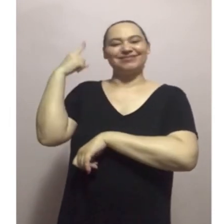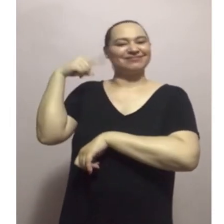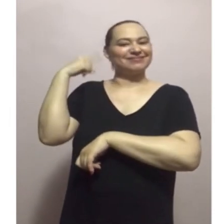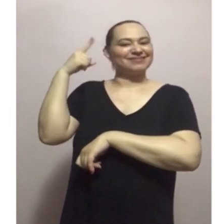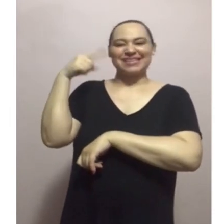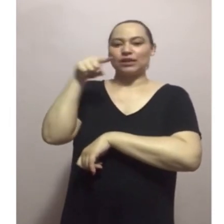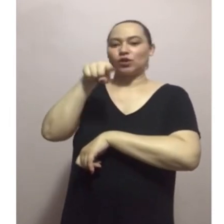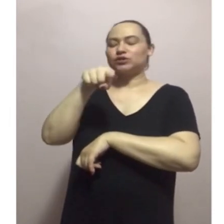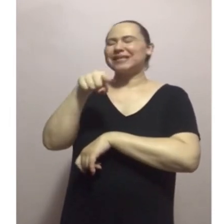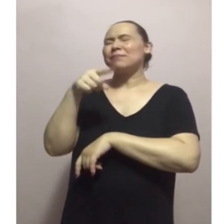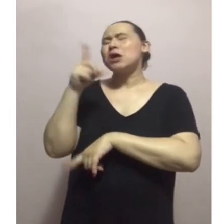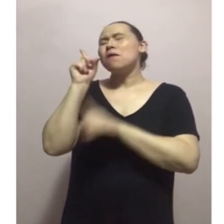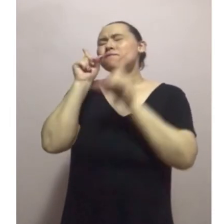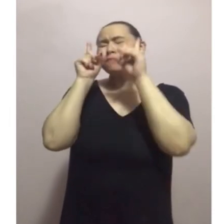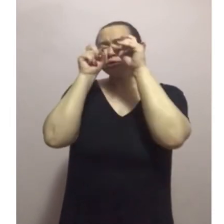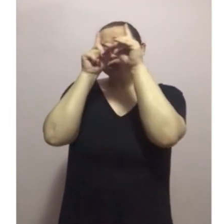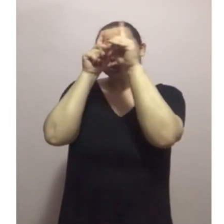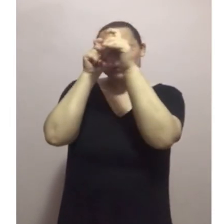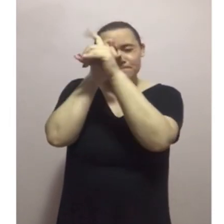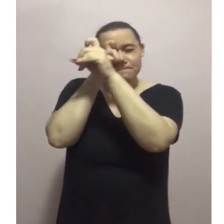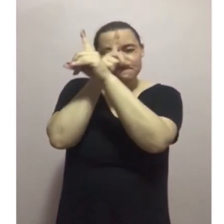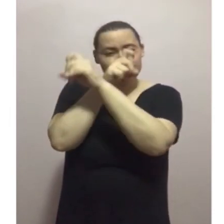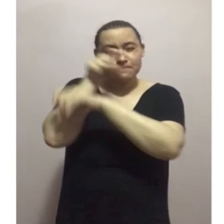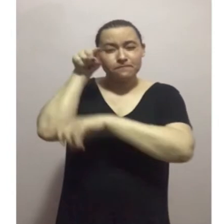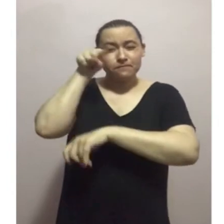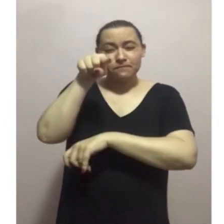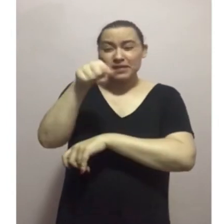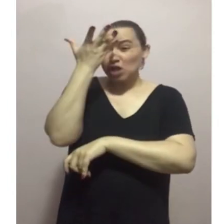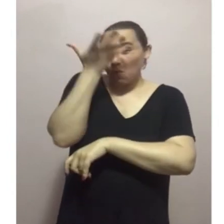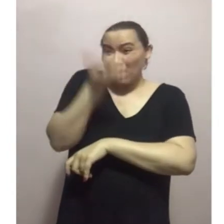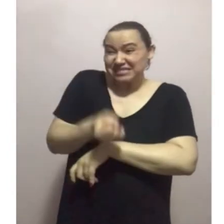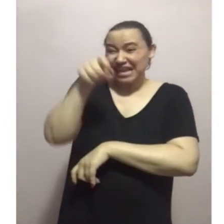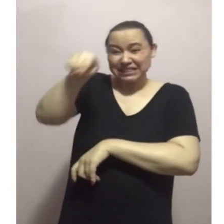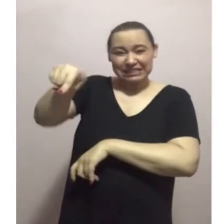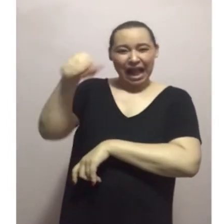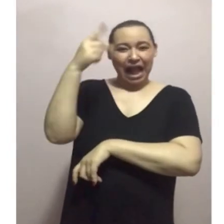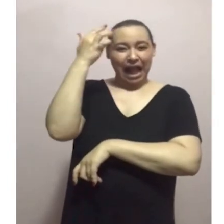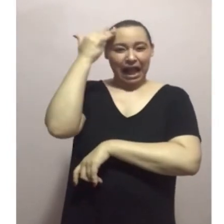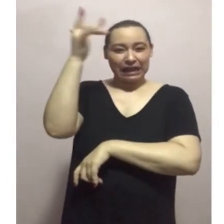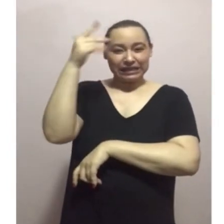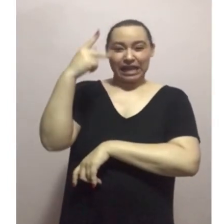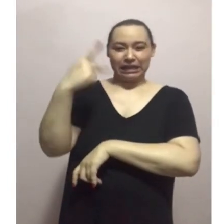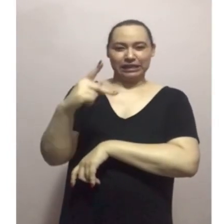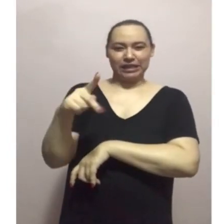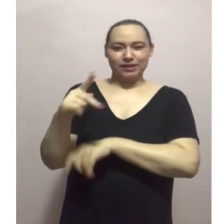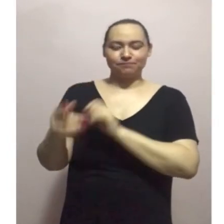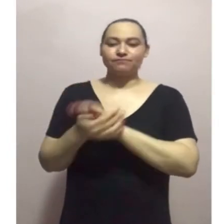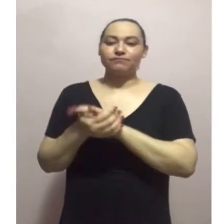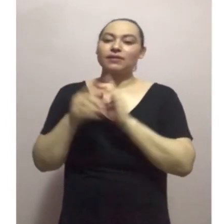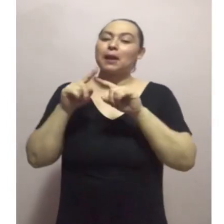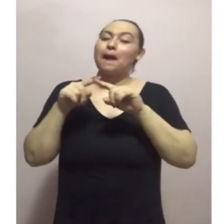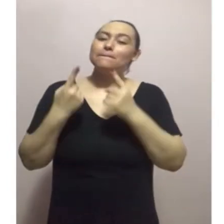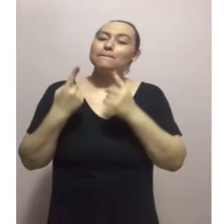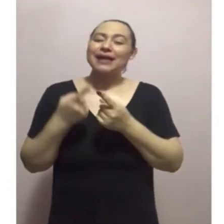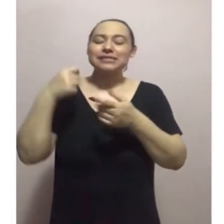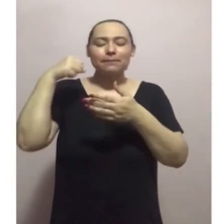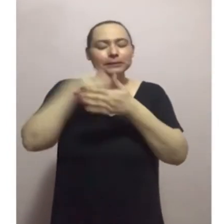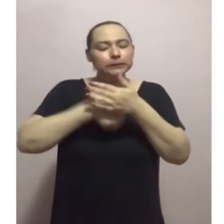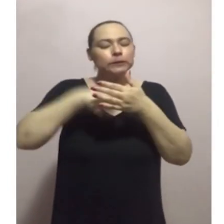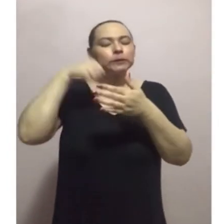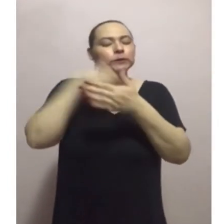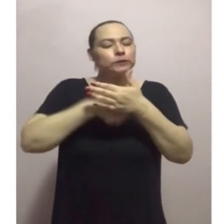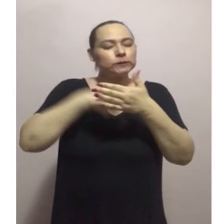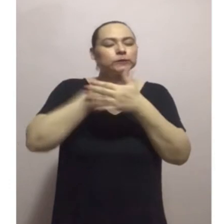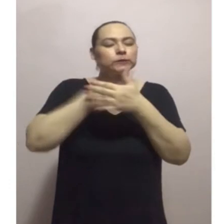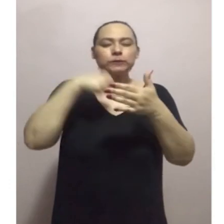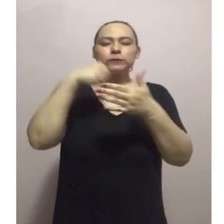difícil eu conseguir mergulhar na experiência dele, mas acho que aquela coisa de ferrinho de dentista